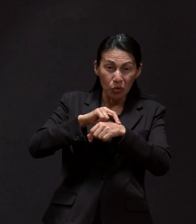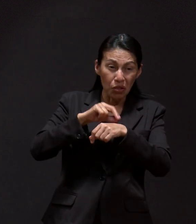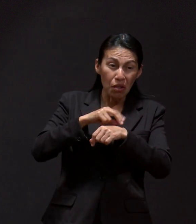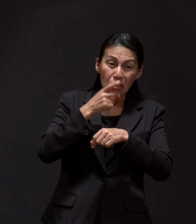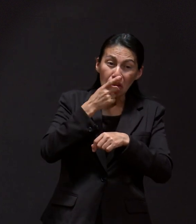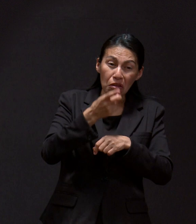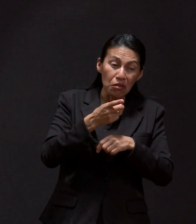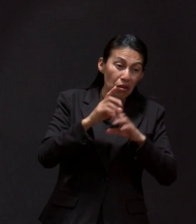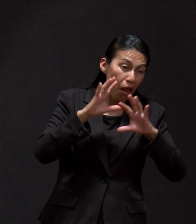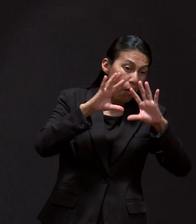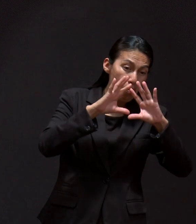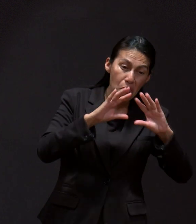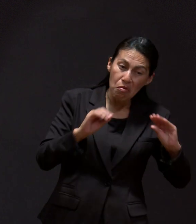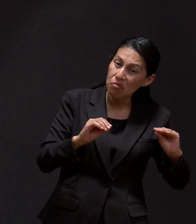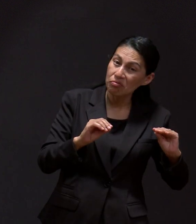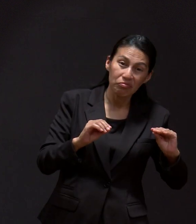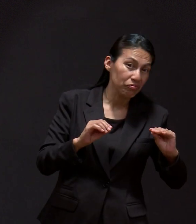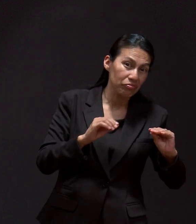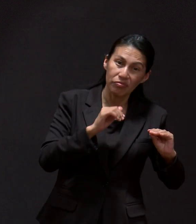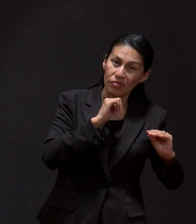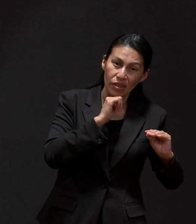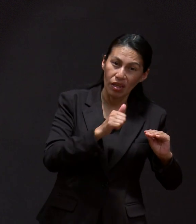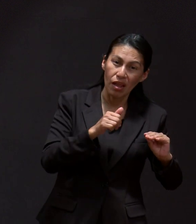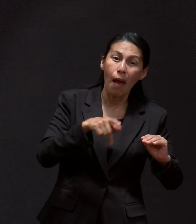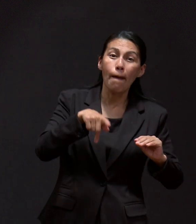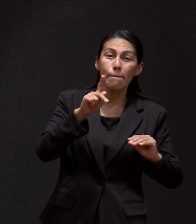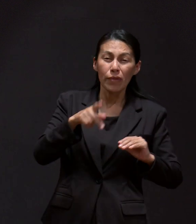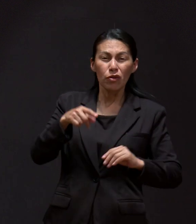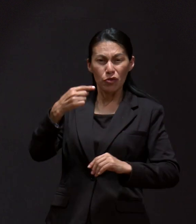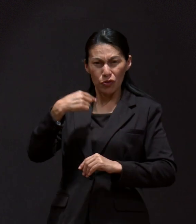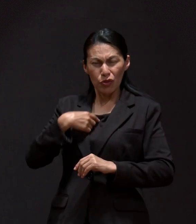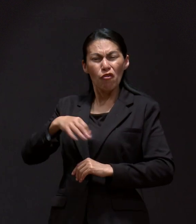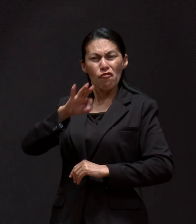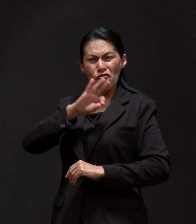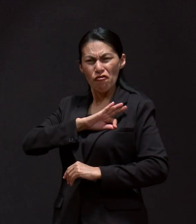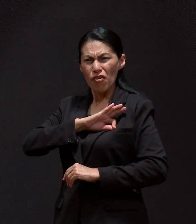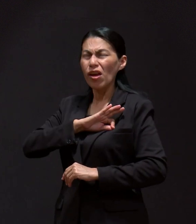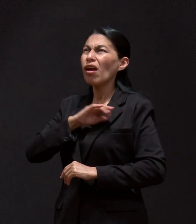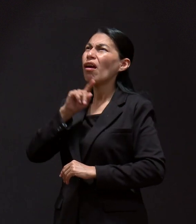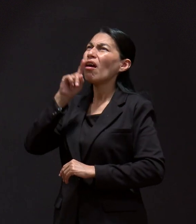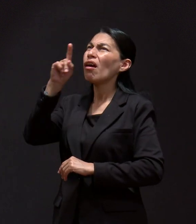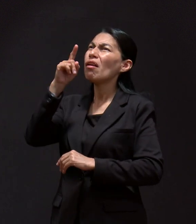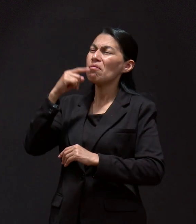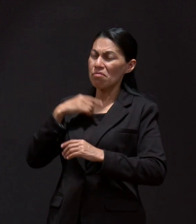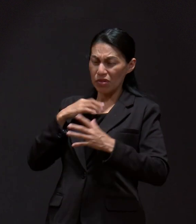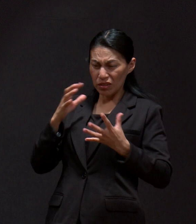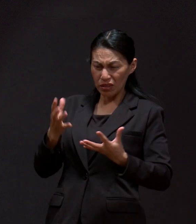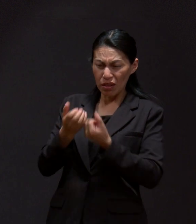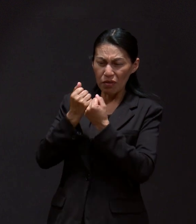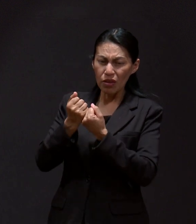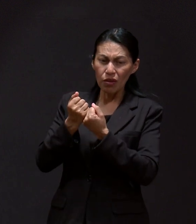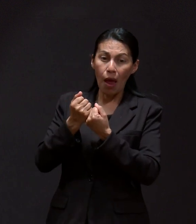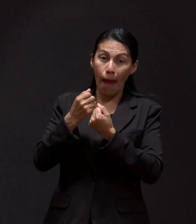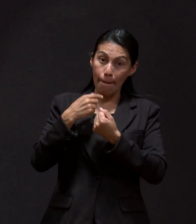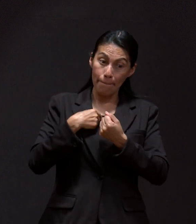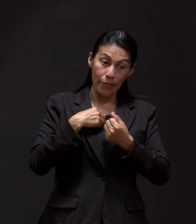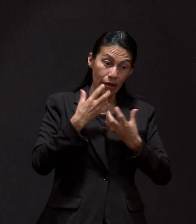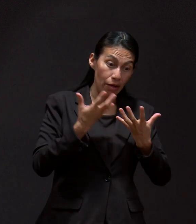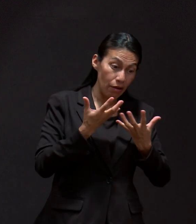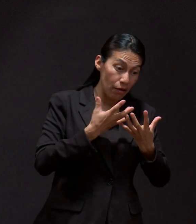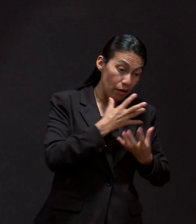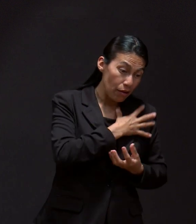sin embargo yo tengo fe en mi salvador amén en que lo que haga con mi hijo será lo correcto